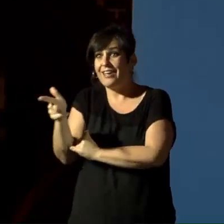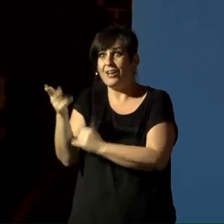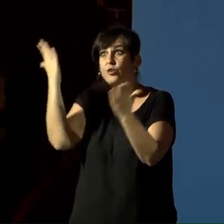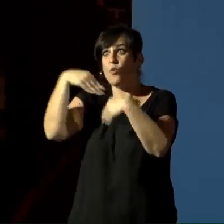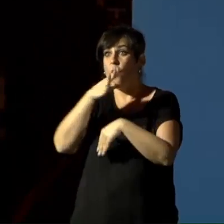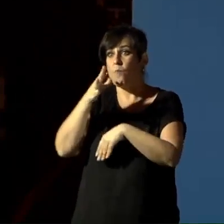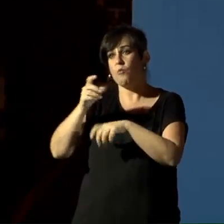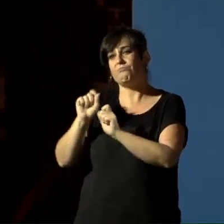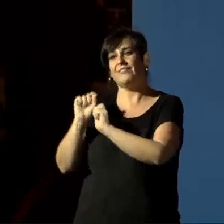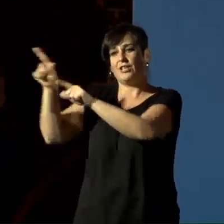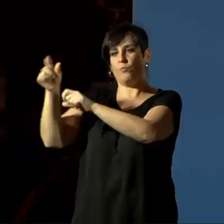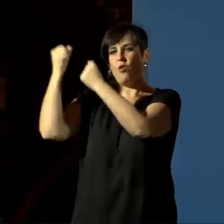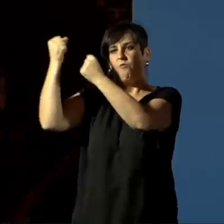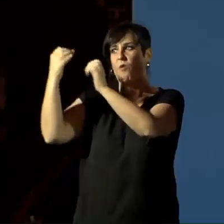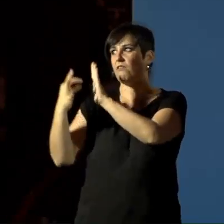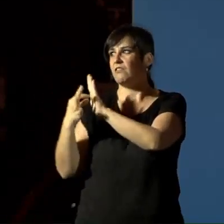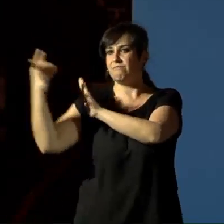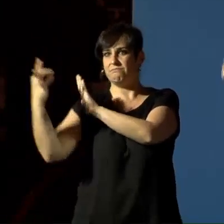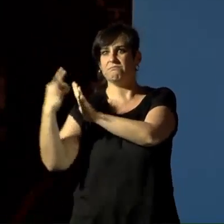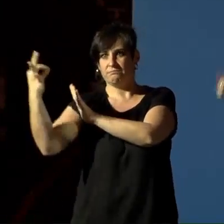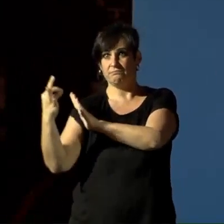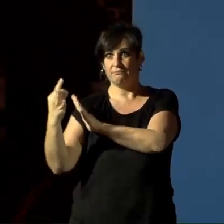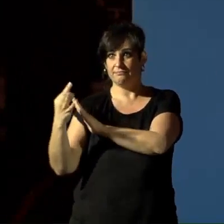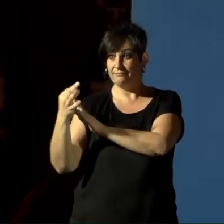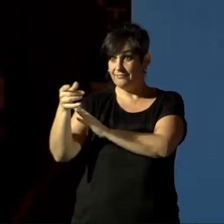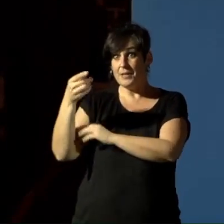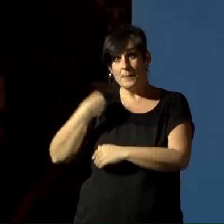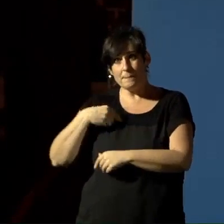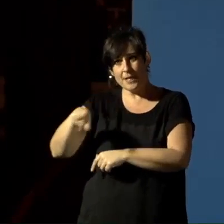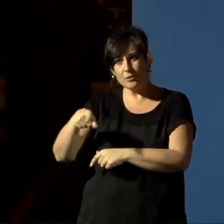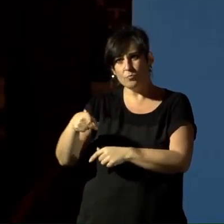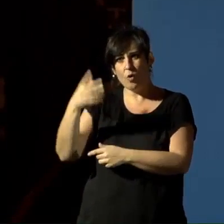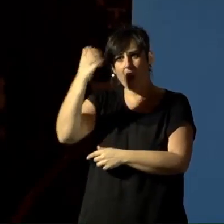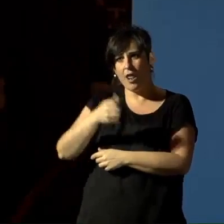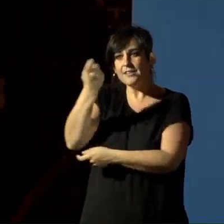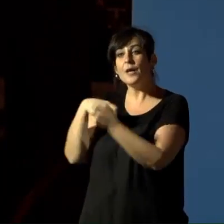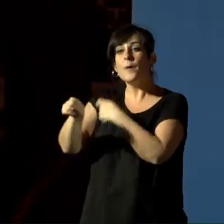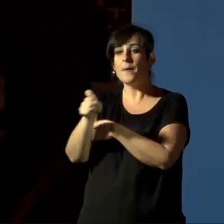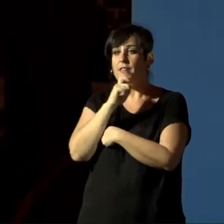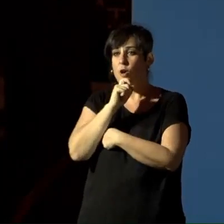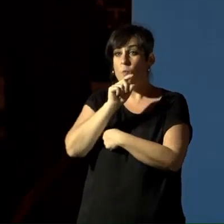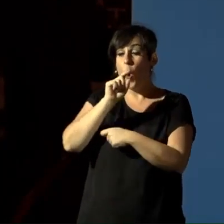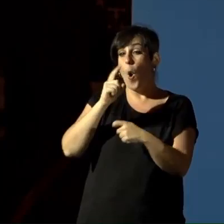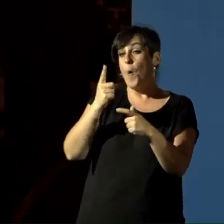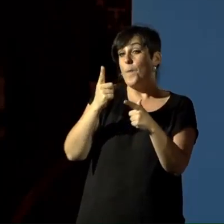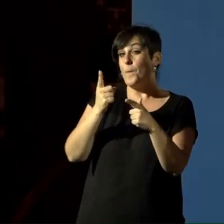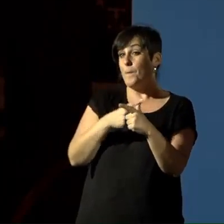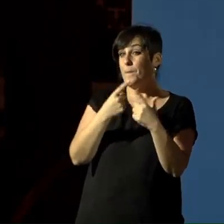das grandes distribuidoras, eses labregos e labregas que venden o leite ás veces por baixo dos